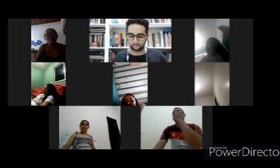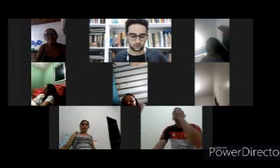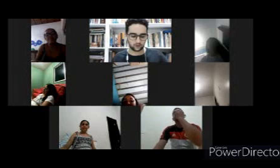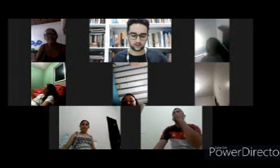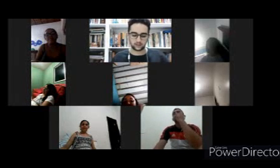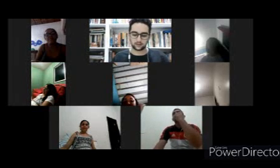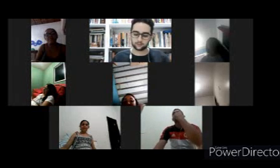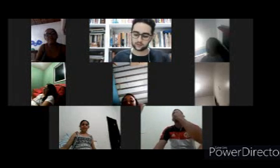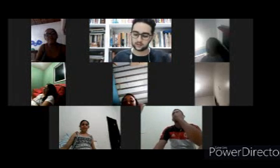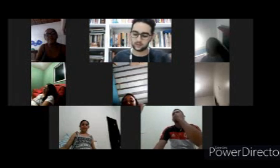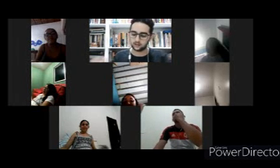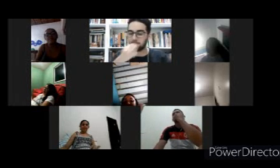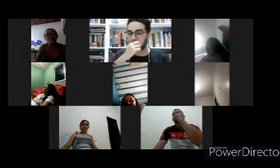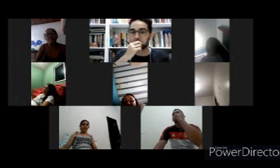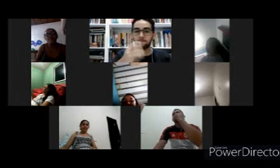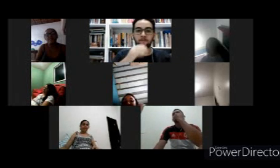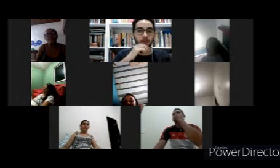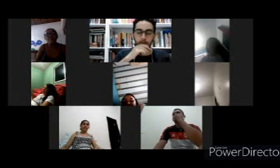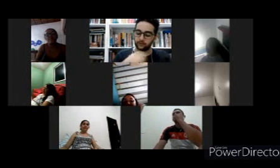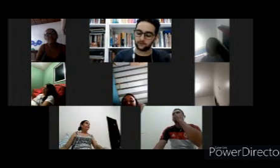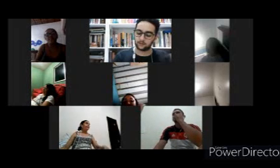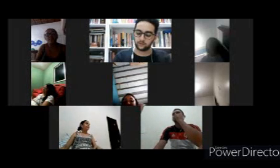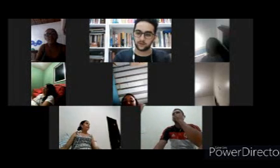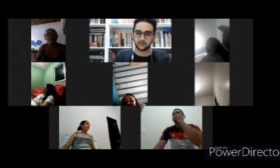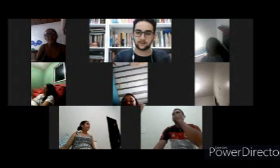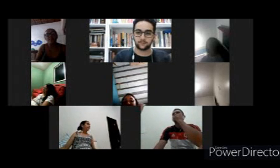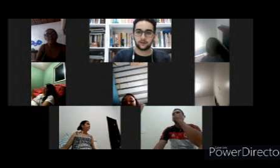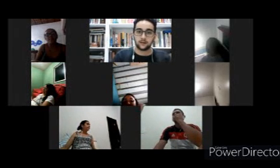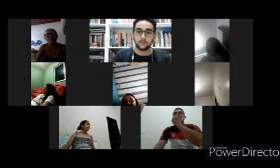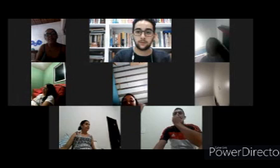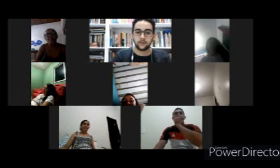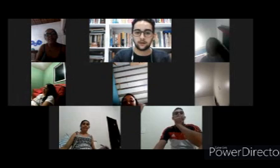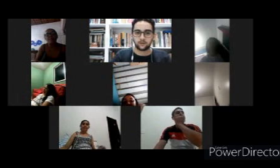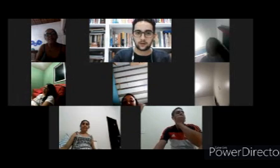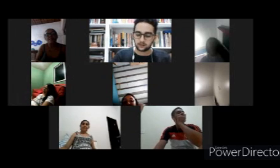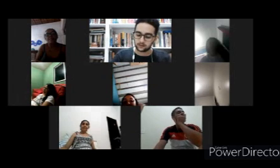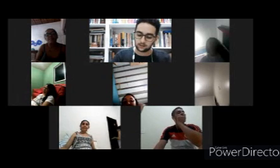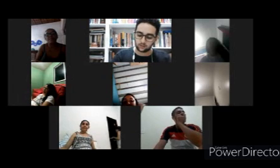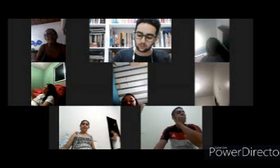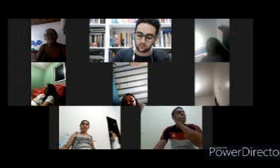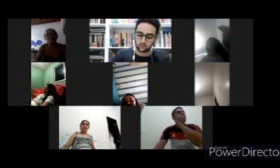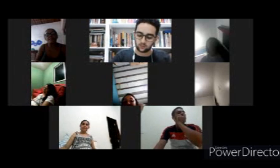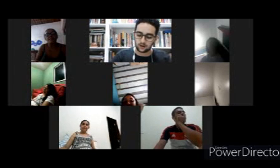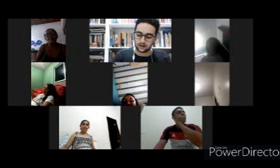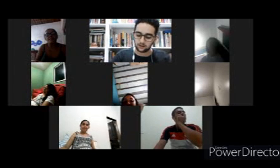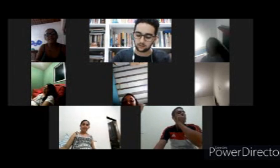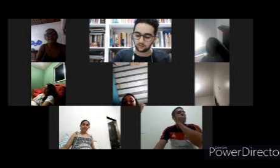Deixa eu anotar aqui até para eu seguir, para poder falar para vocês. Primeiro vai ser o Alisson,